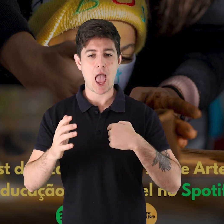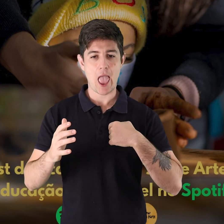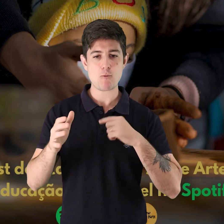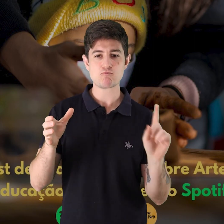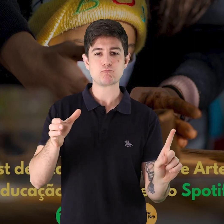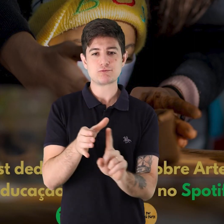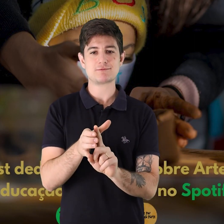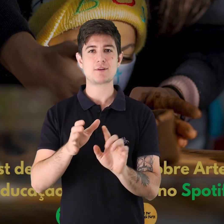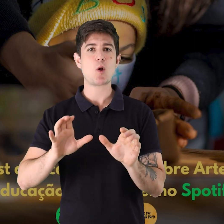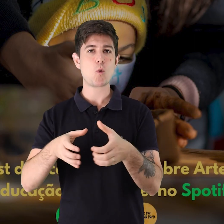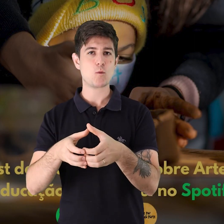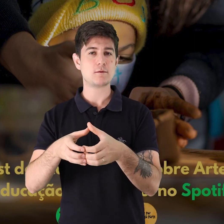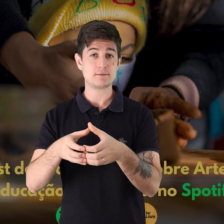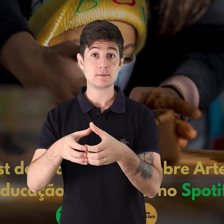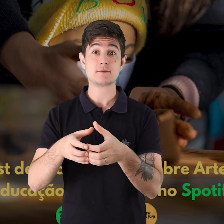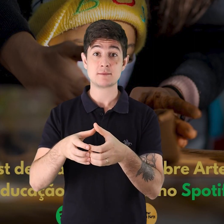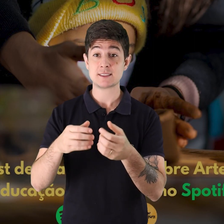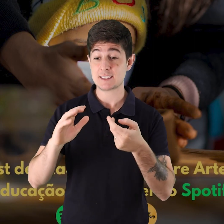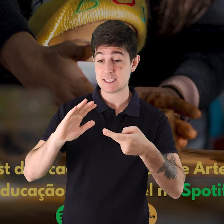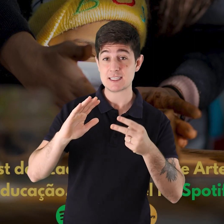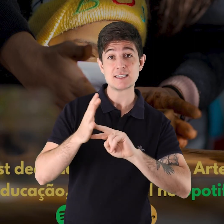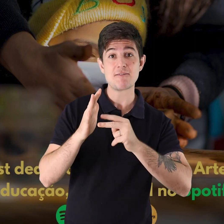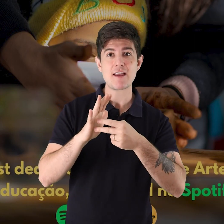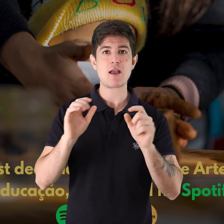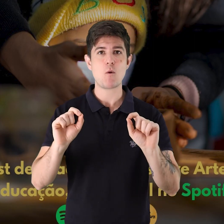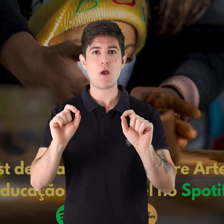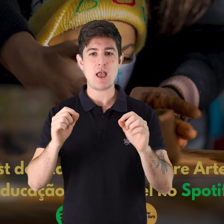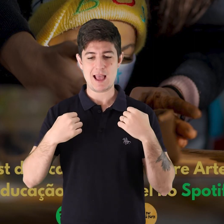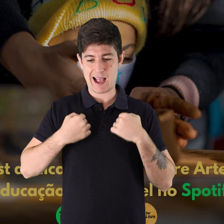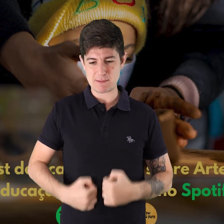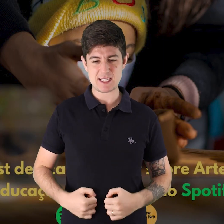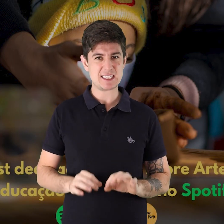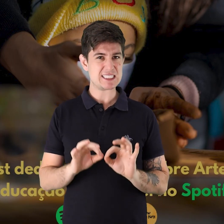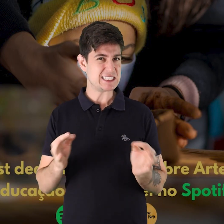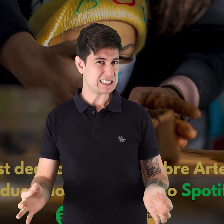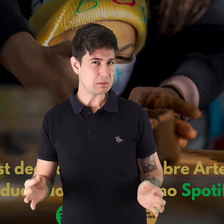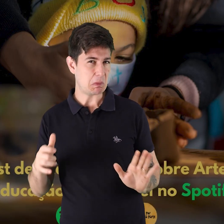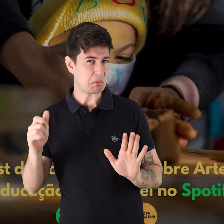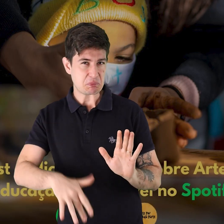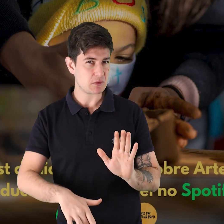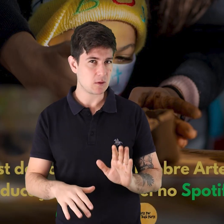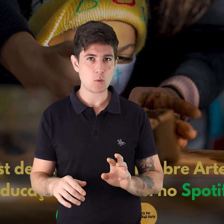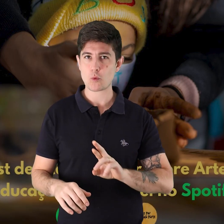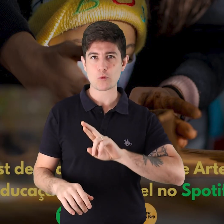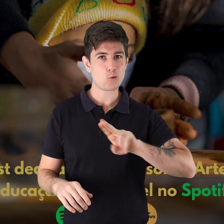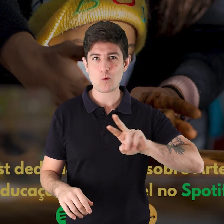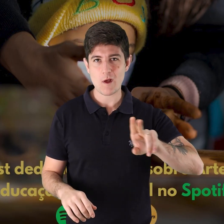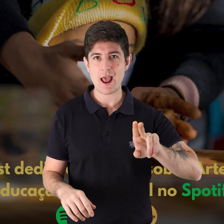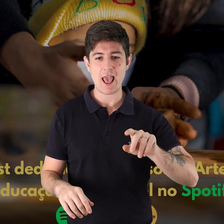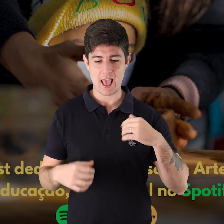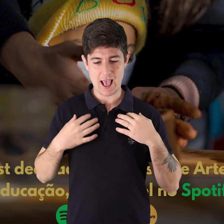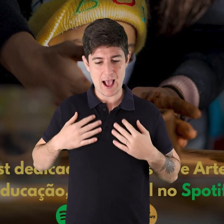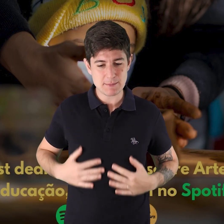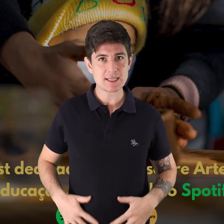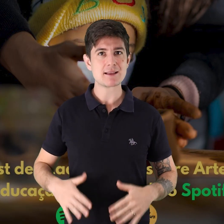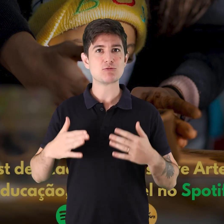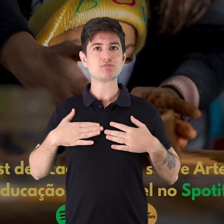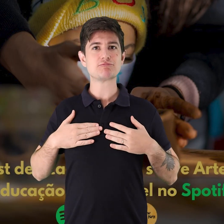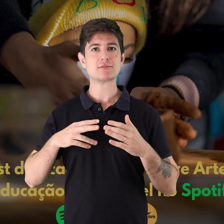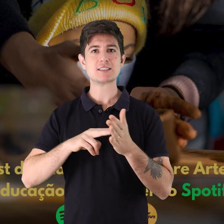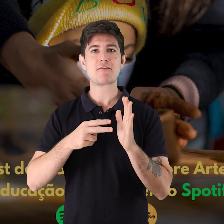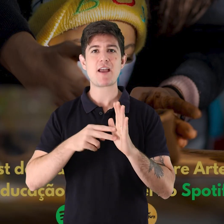Significa o pertencimento no sentido de, olha, não é uma camiseta que eu tenho, É um projeto,